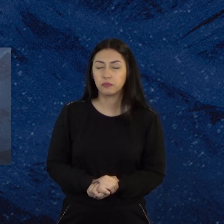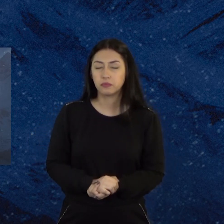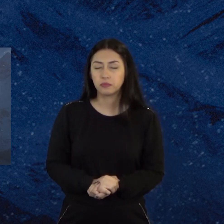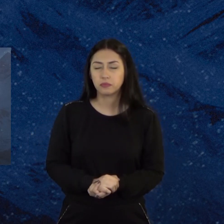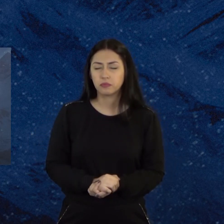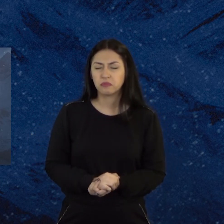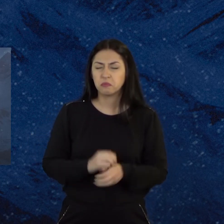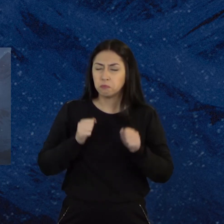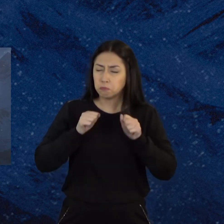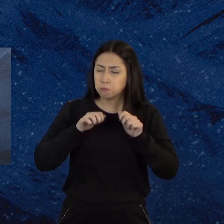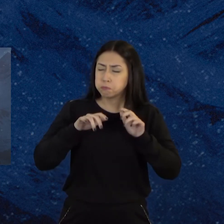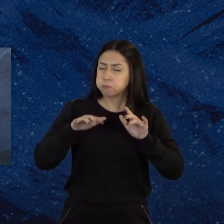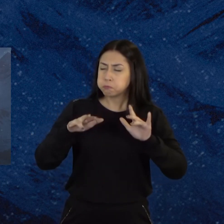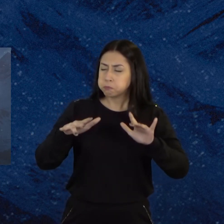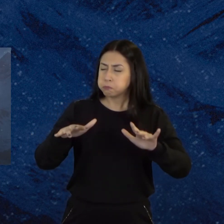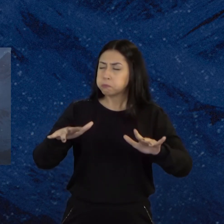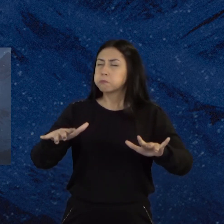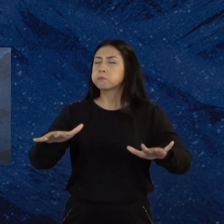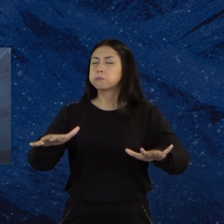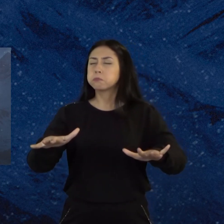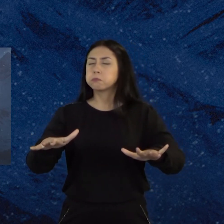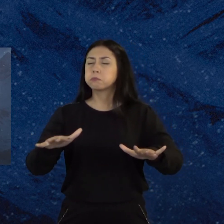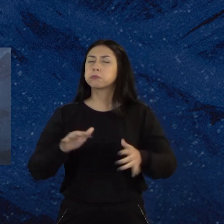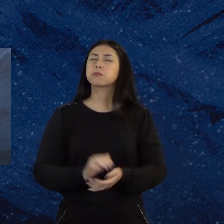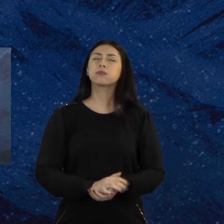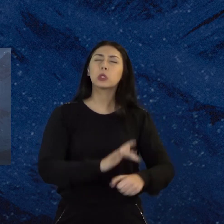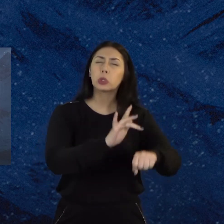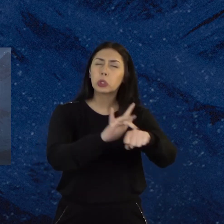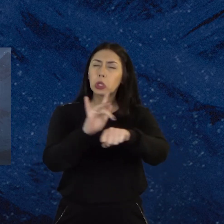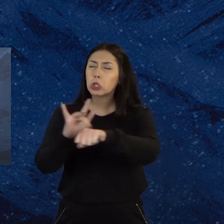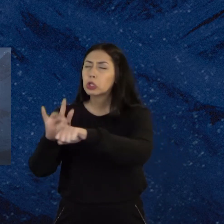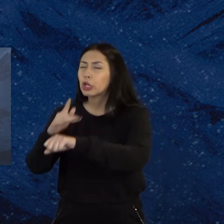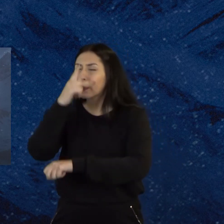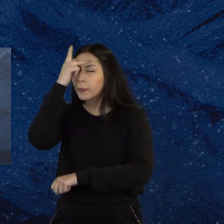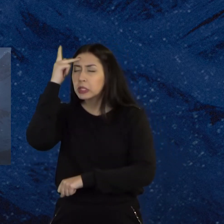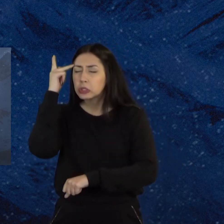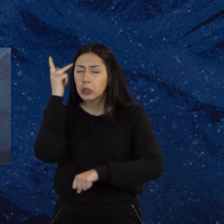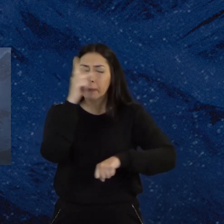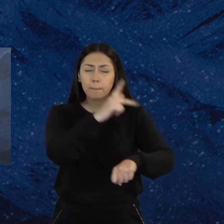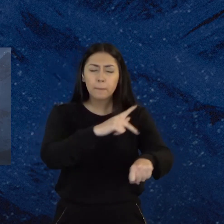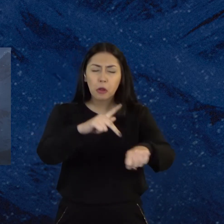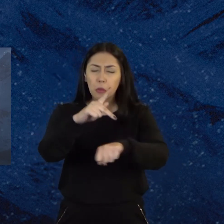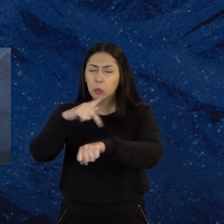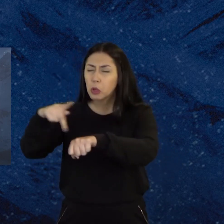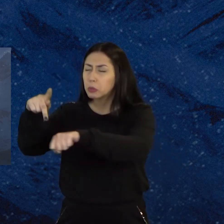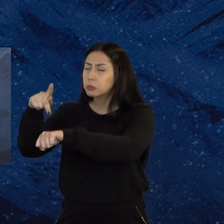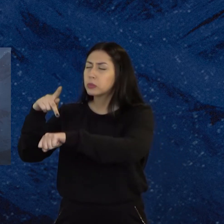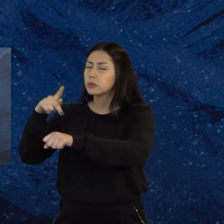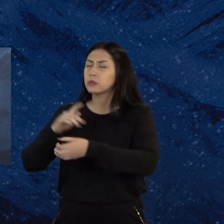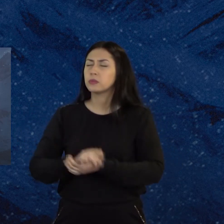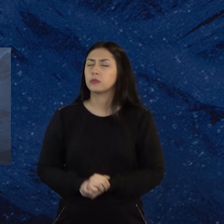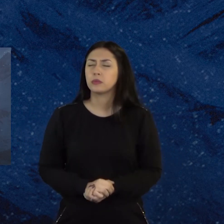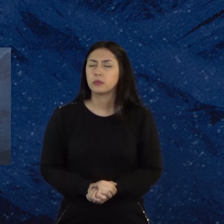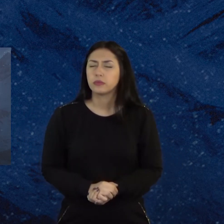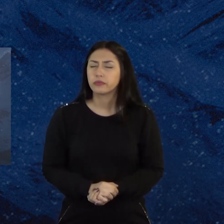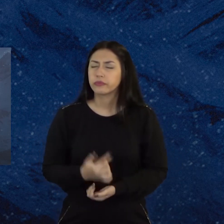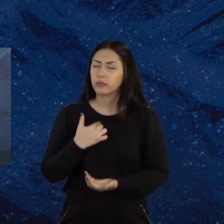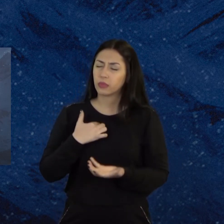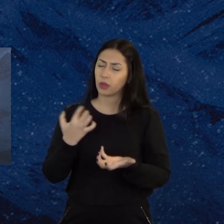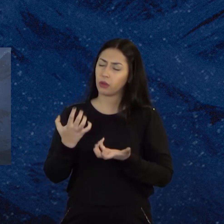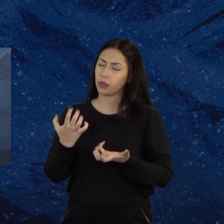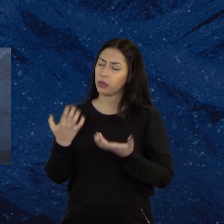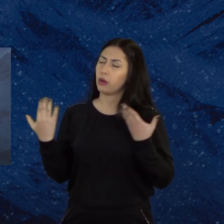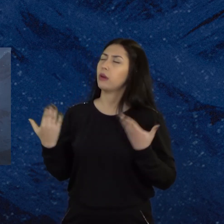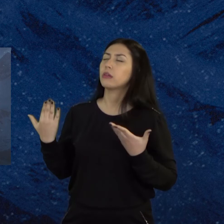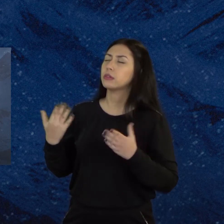tão abrangente, alcançando pessoas em todos os continentes da Terra. Eu quero colocar